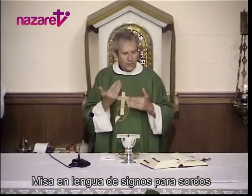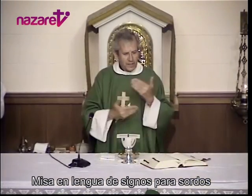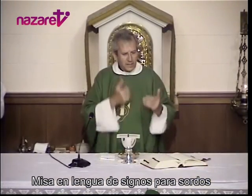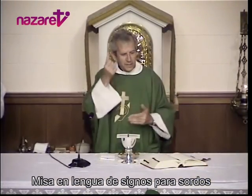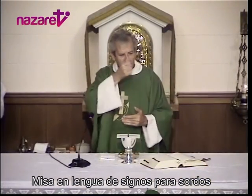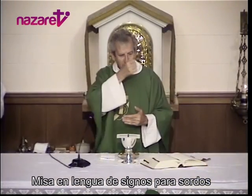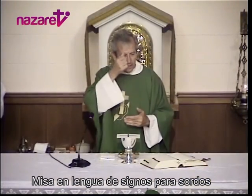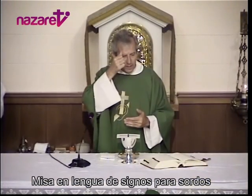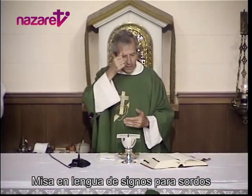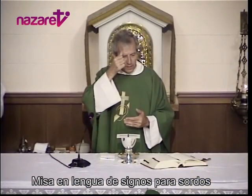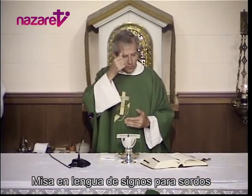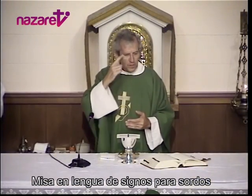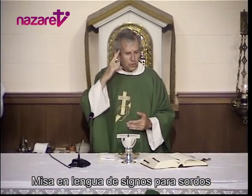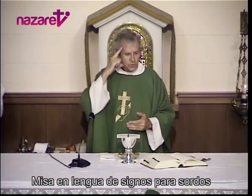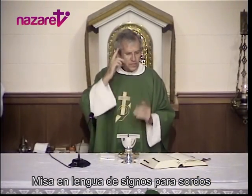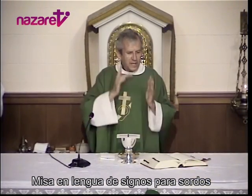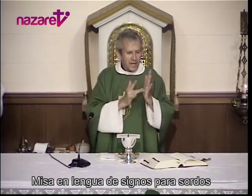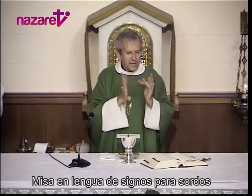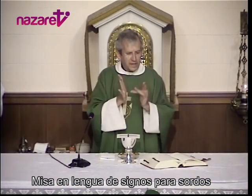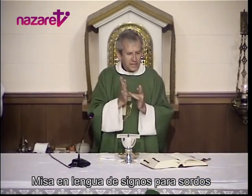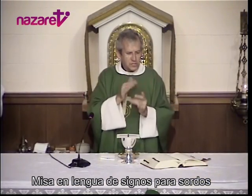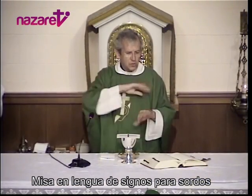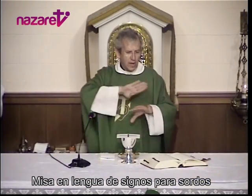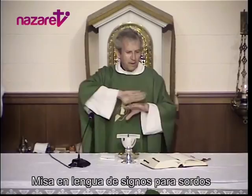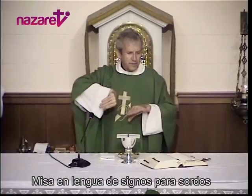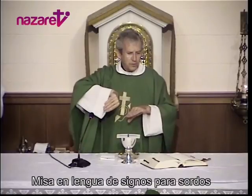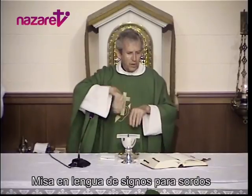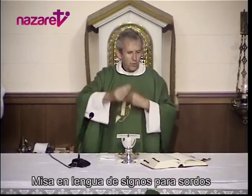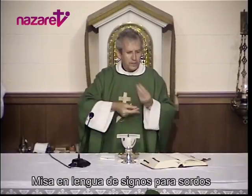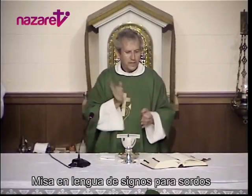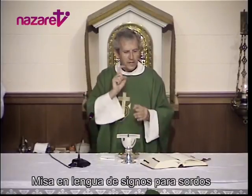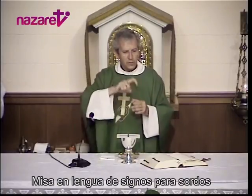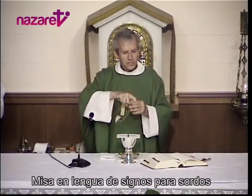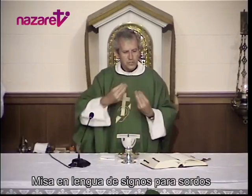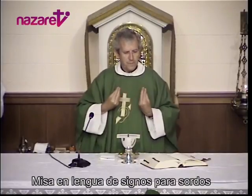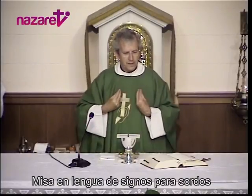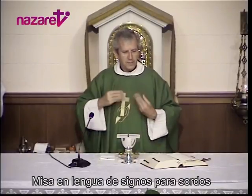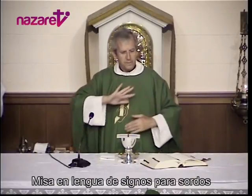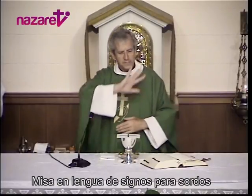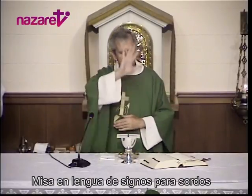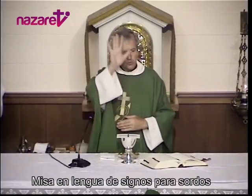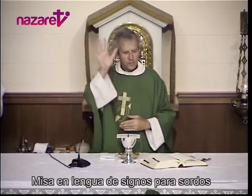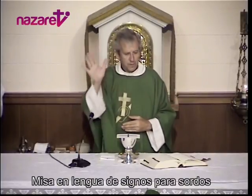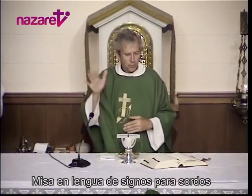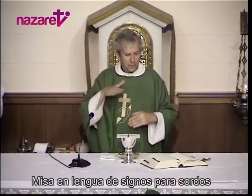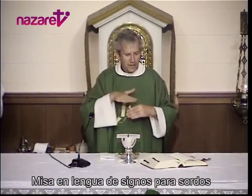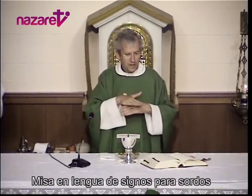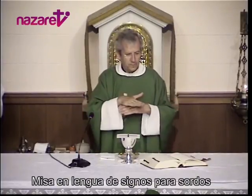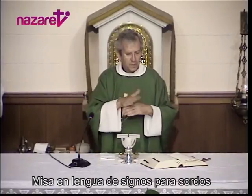aquí, en el domingo, día en que Cristo ha vencido la muerte y nos ha hecho partícipes de su vida inmortal.